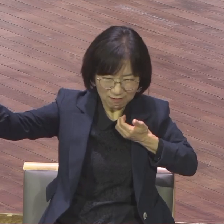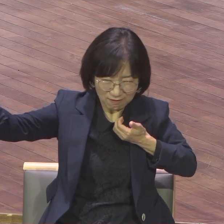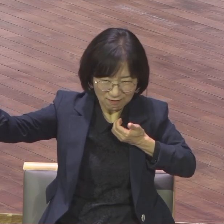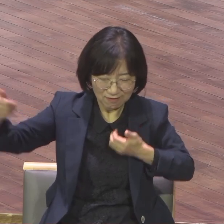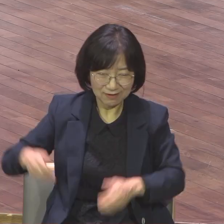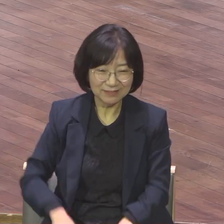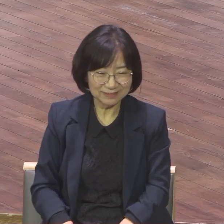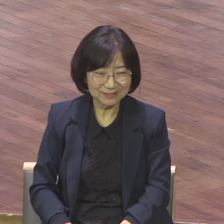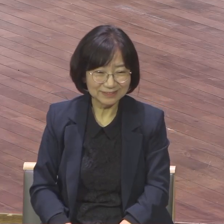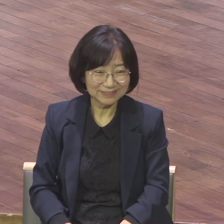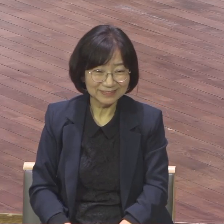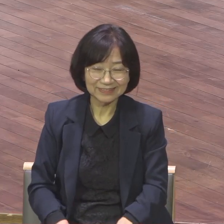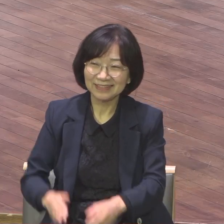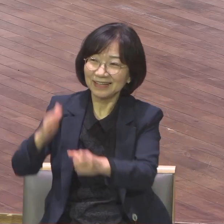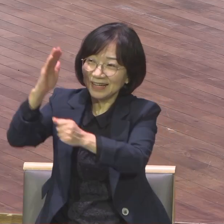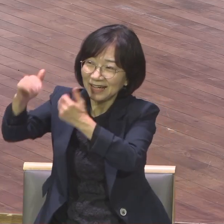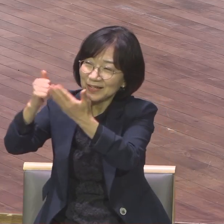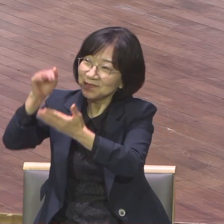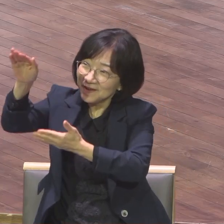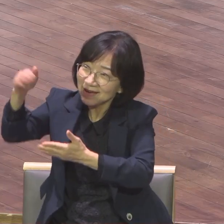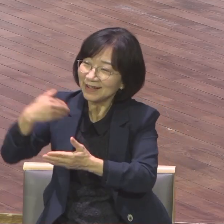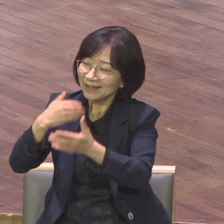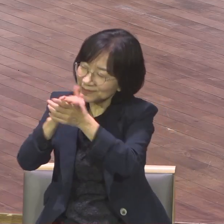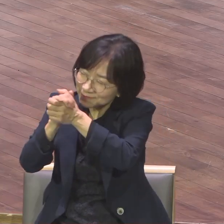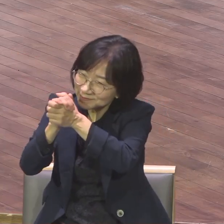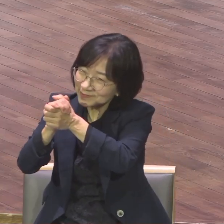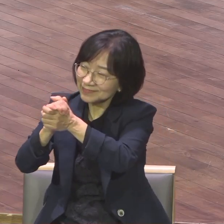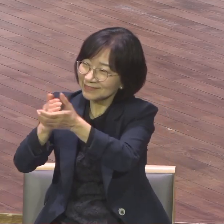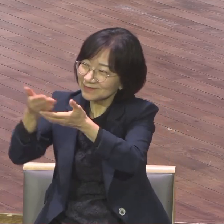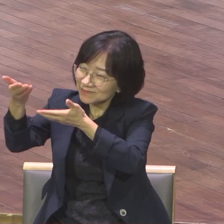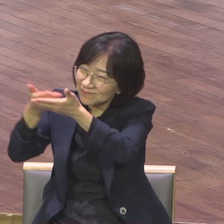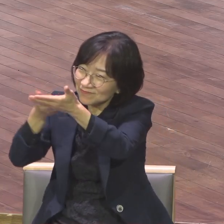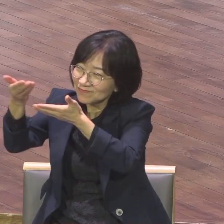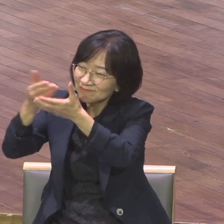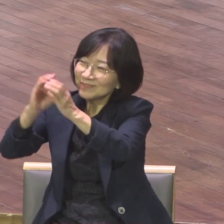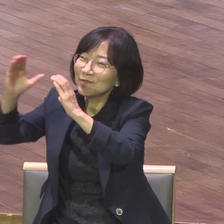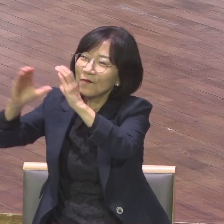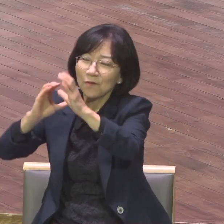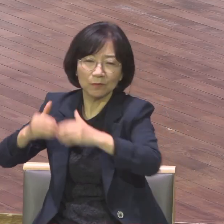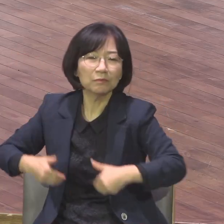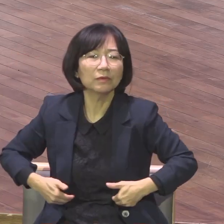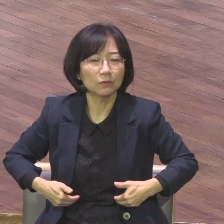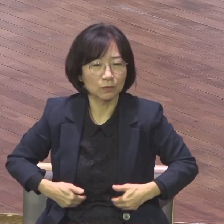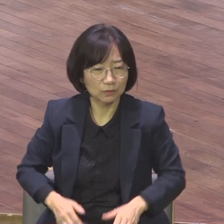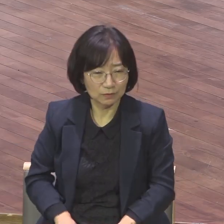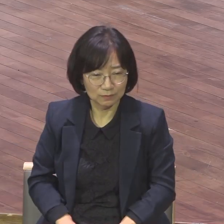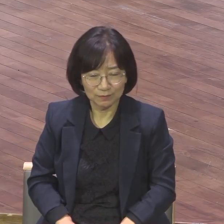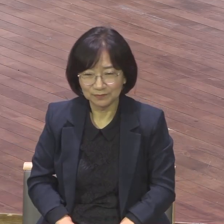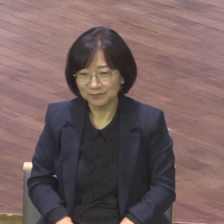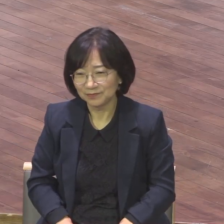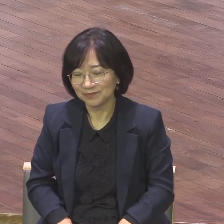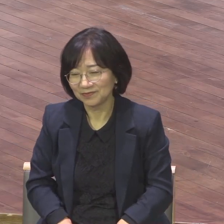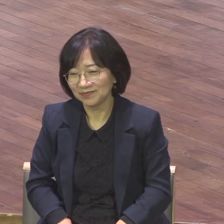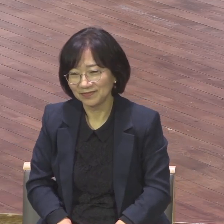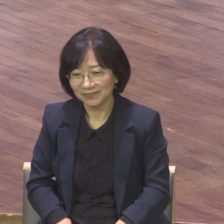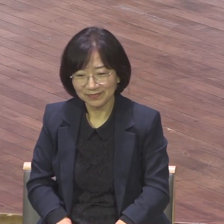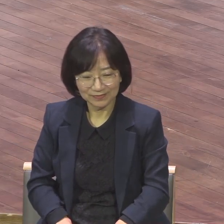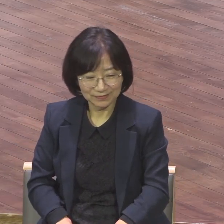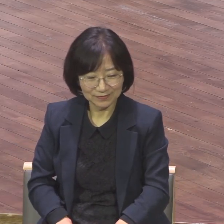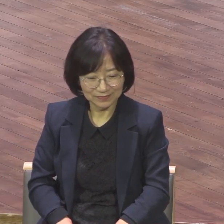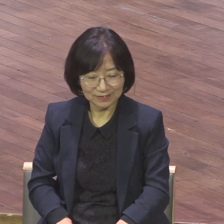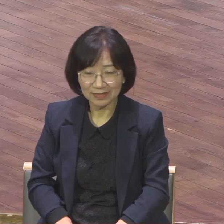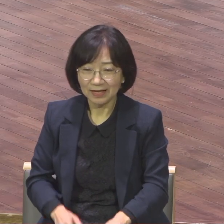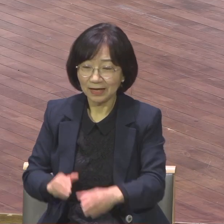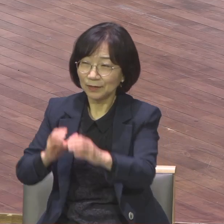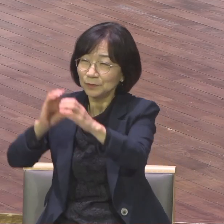하나님과 나와의 소통을 이루는 삶이 너무나 중요한데 그 소통이 뭐냐? 그 바탕에는 하나님의